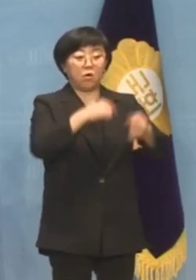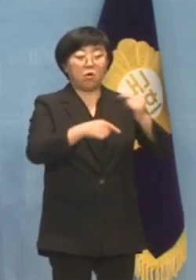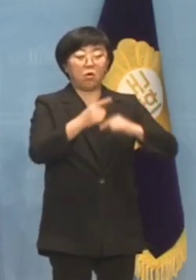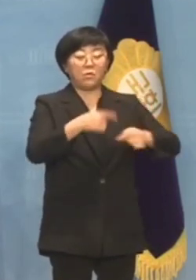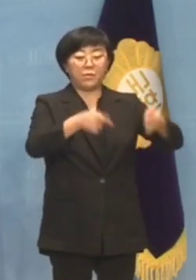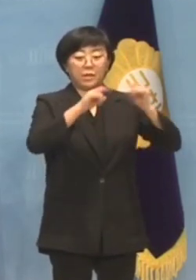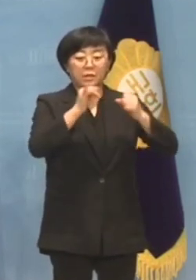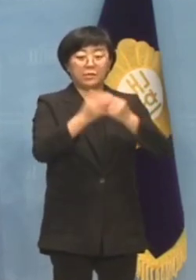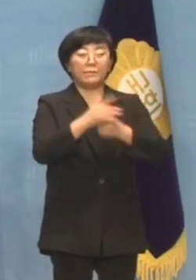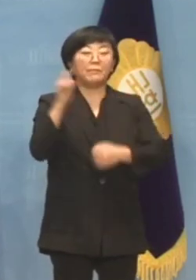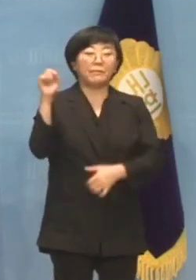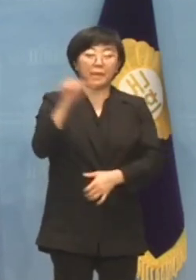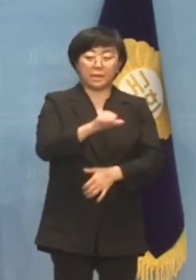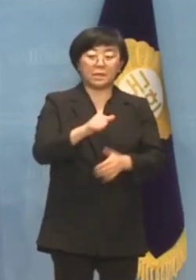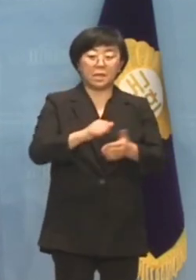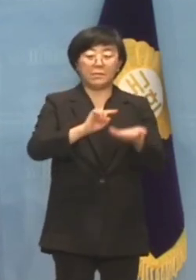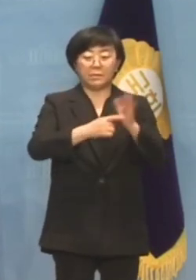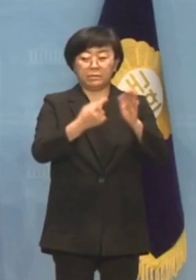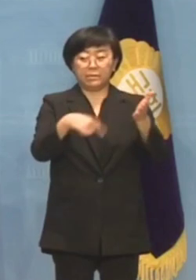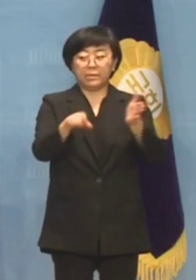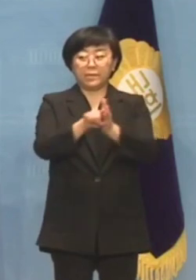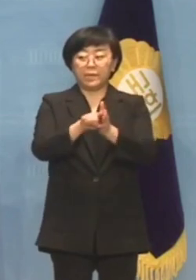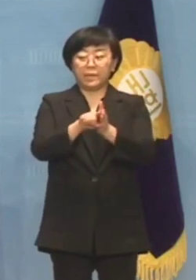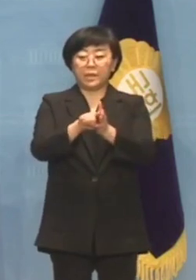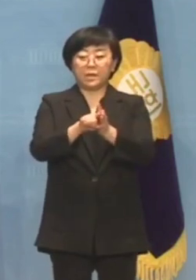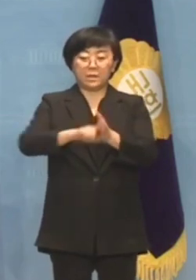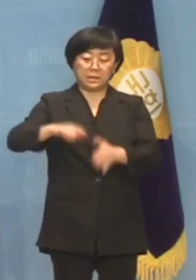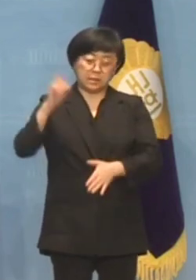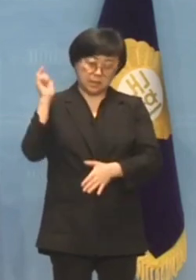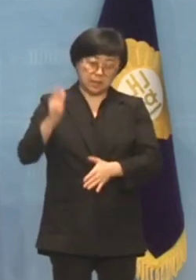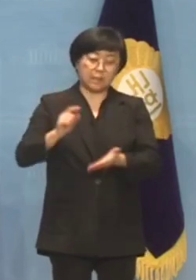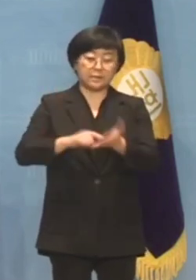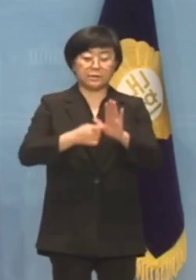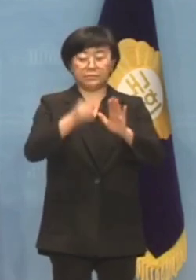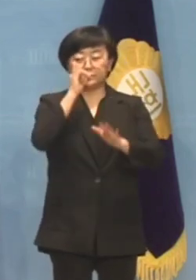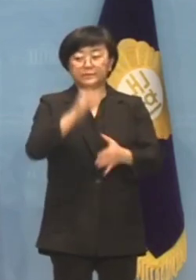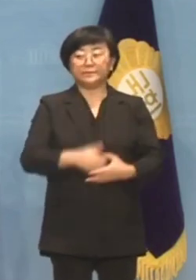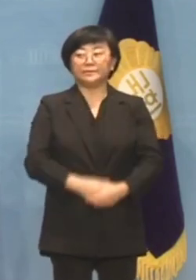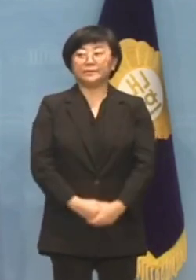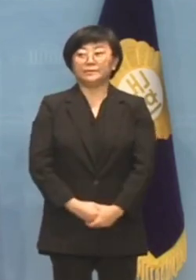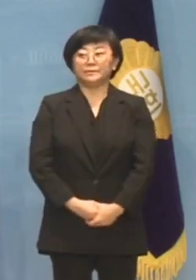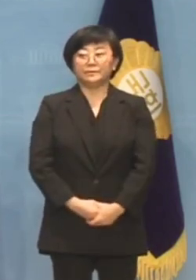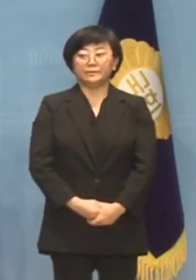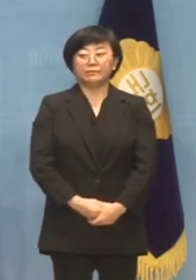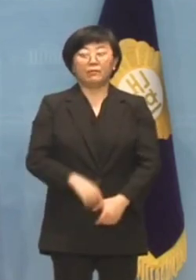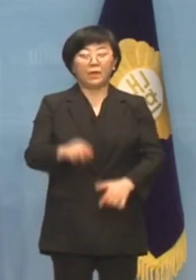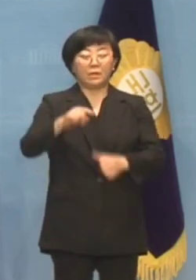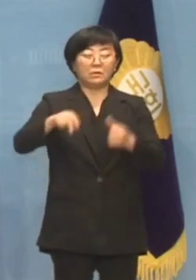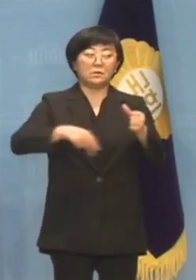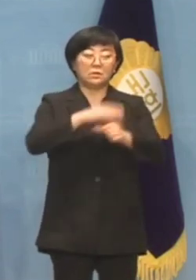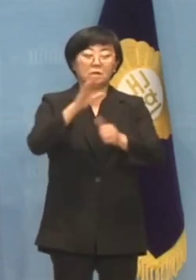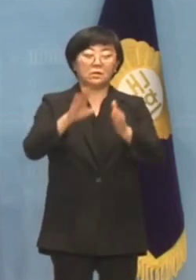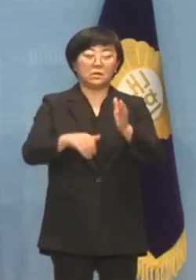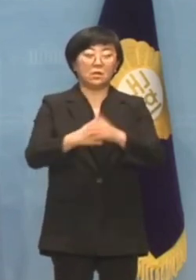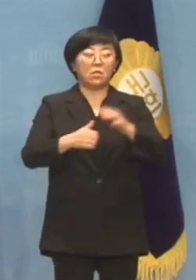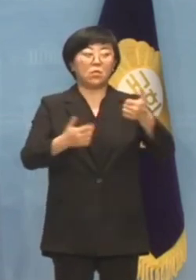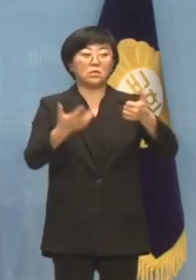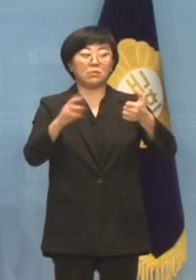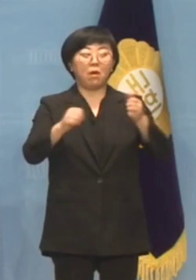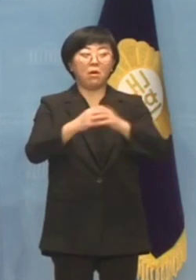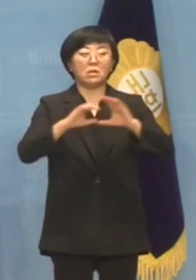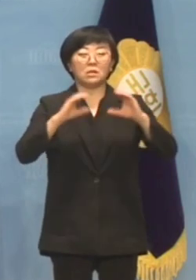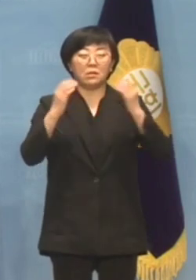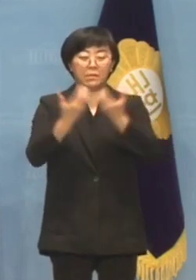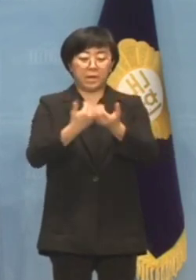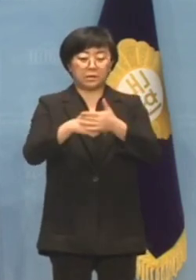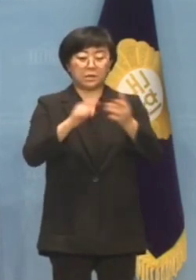실체를 신속히 밝히기 위해 강한 의지를 내보이고 있습니다. 이러한 상황에서 50억 클럽만을